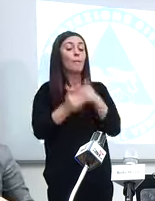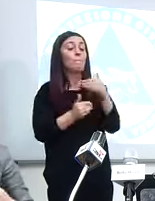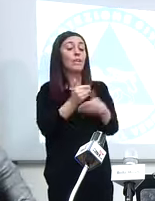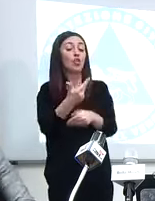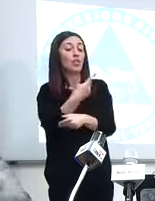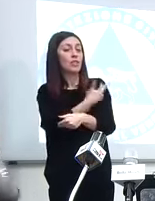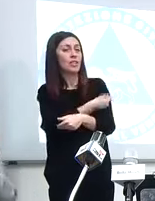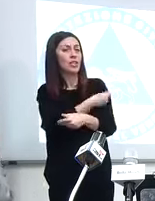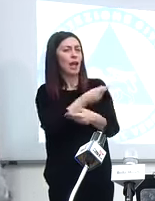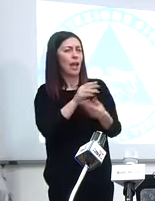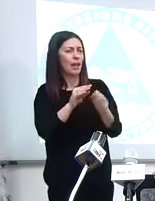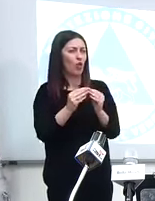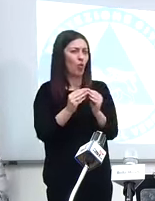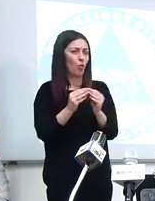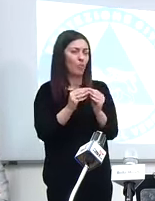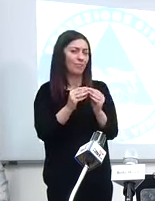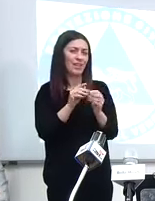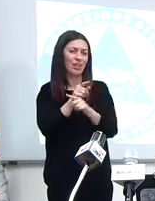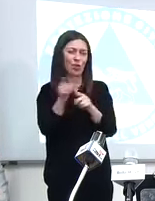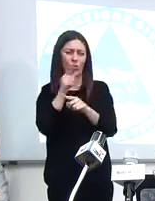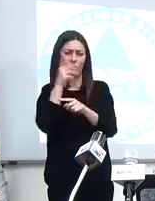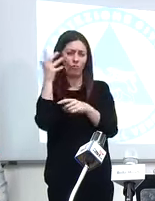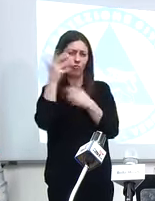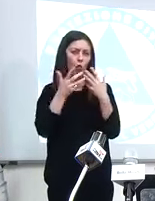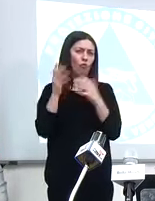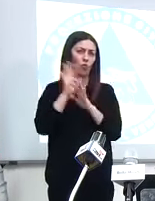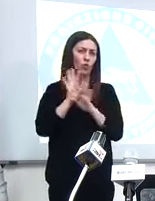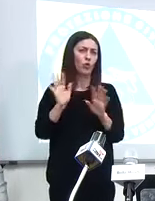che sia un po' più chiaro perché hanno un po' di confusione.